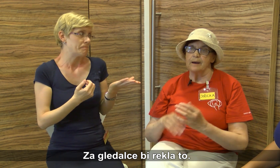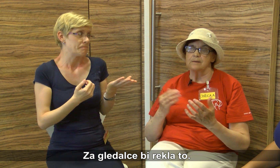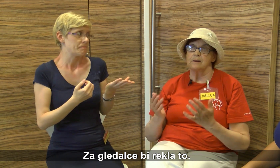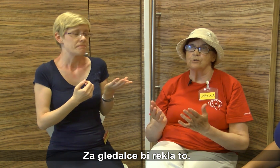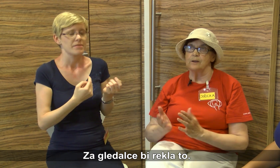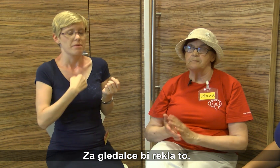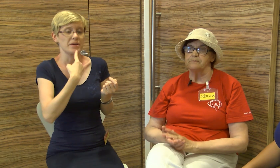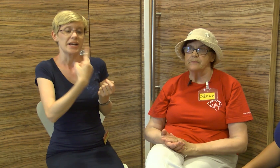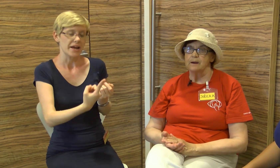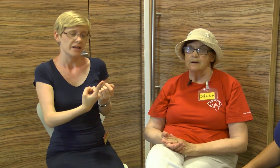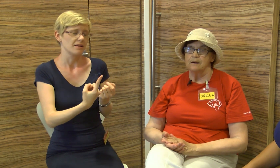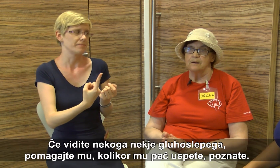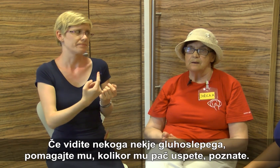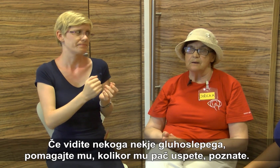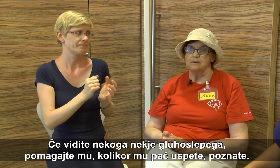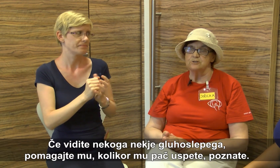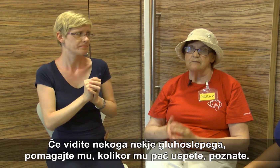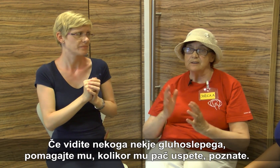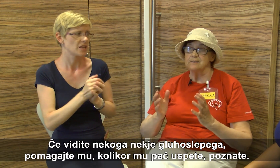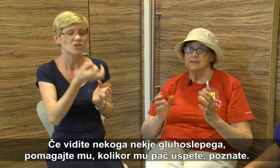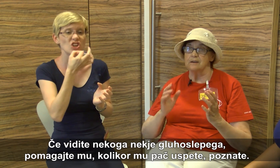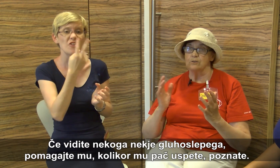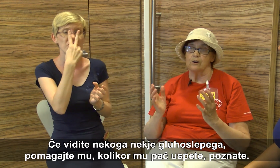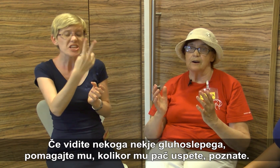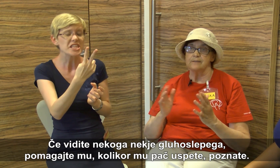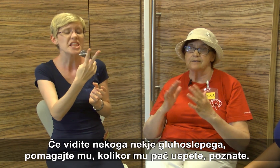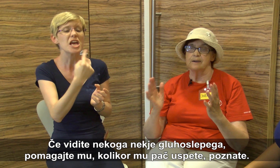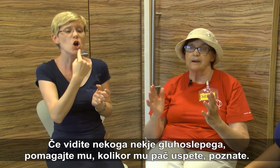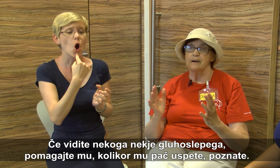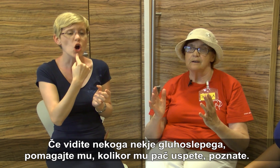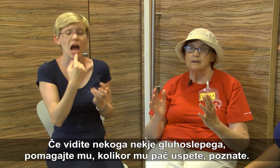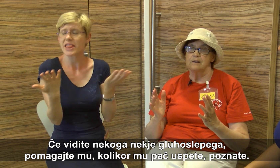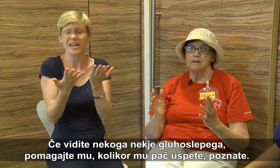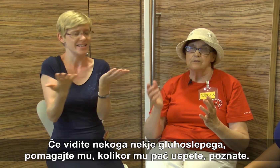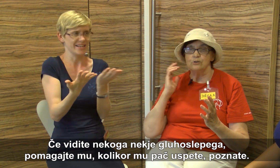bi rekla tole, če vidite nekoga nekje